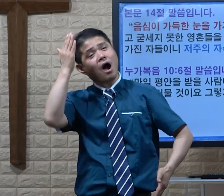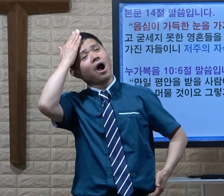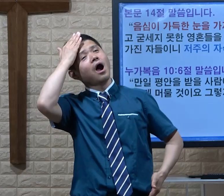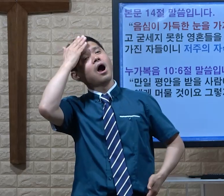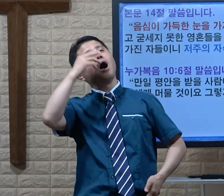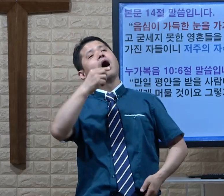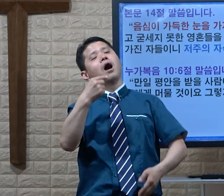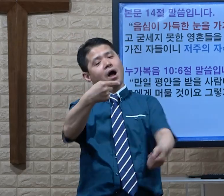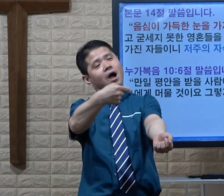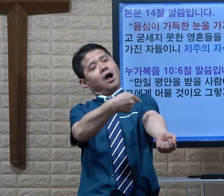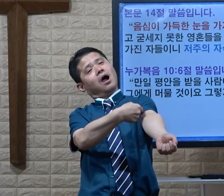해가지 마시고